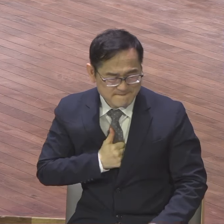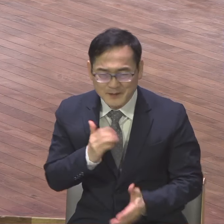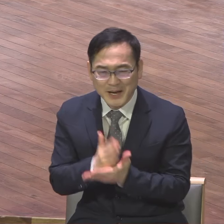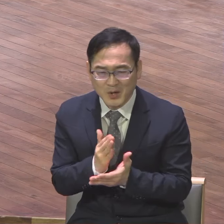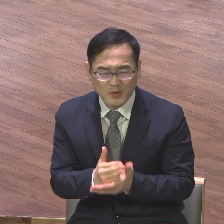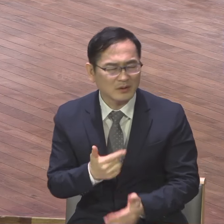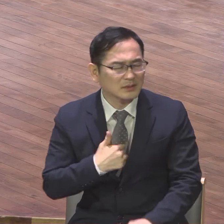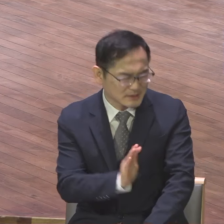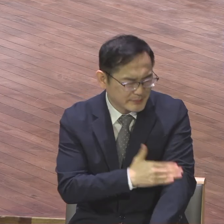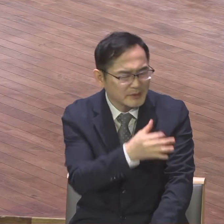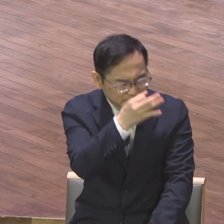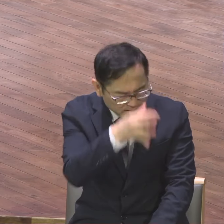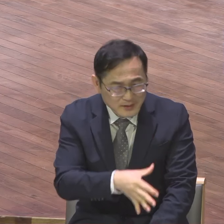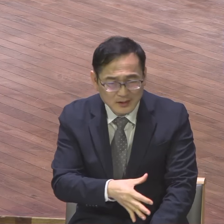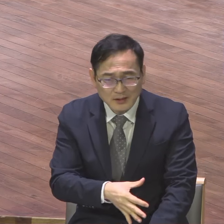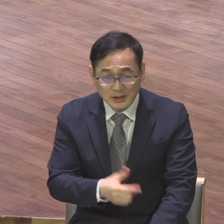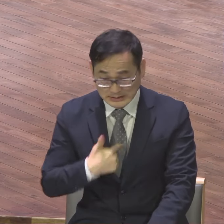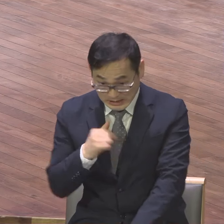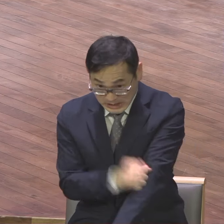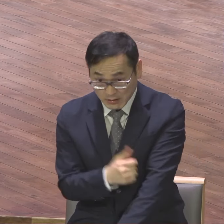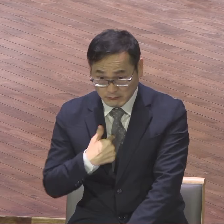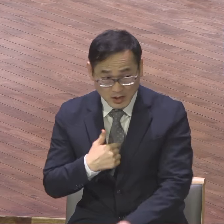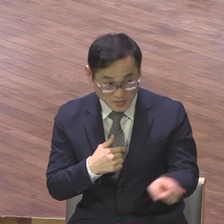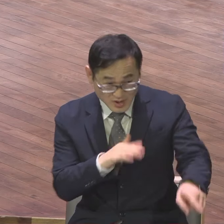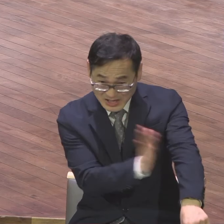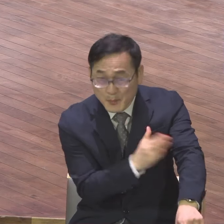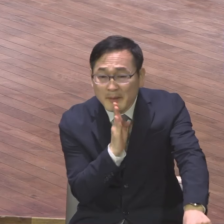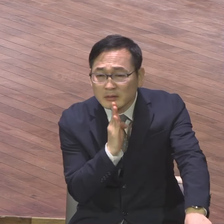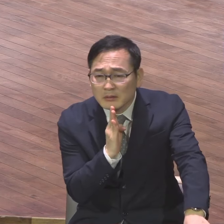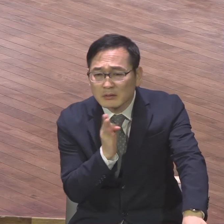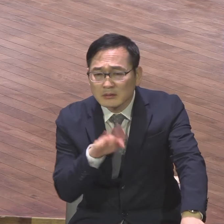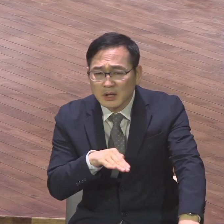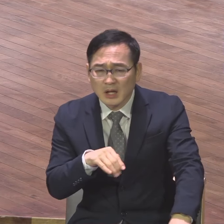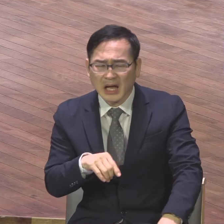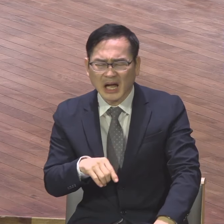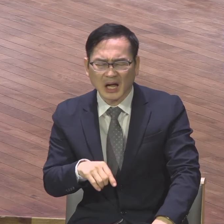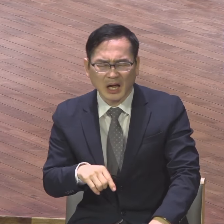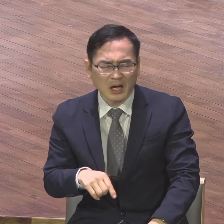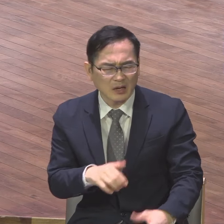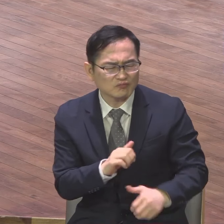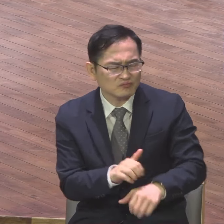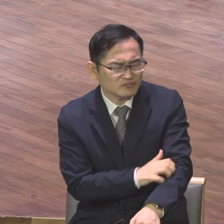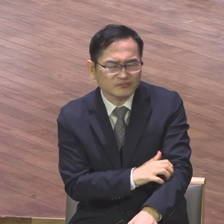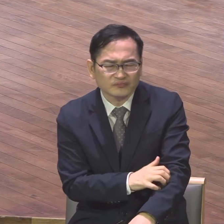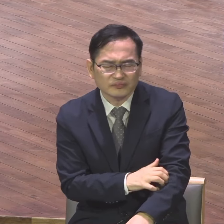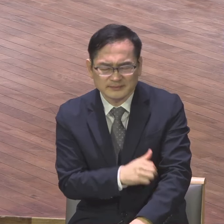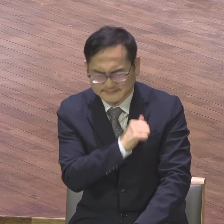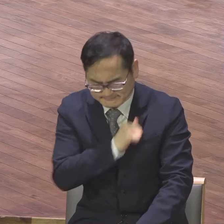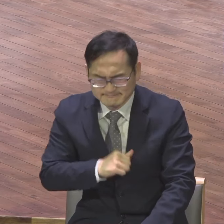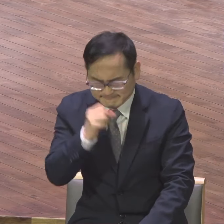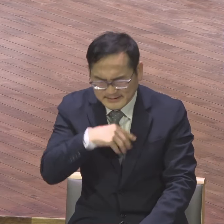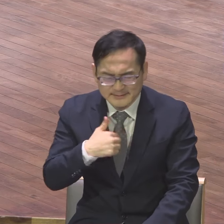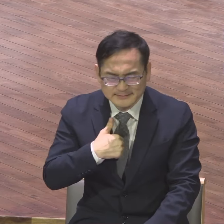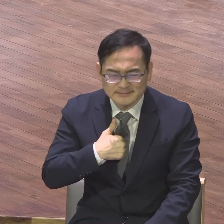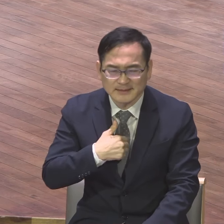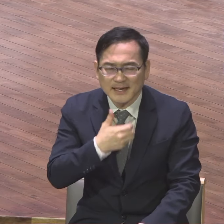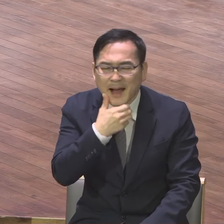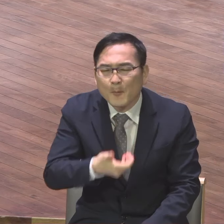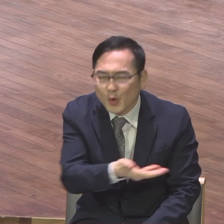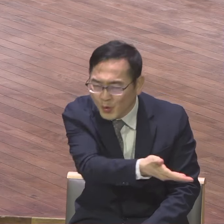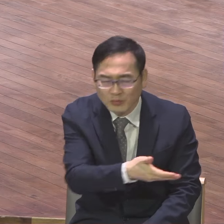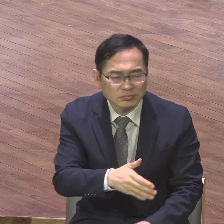내가 잘못했든 내가 잘해도 상관없이 나 때문에 불편한 거 내가 사과한다. 이게 화해예요. 화해.